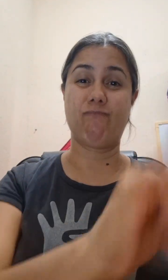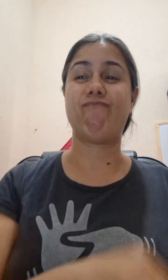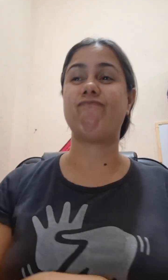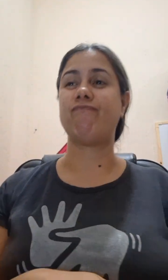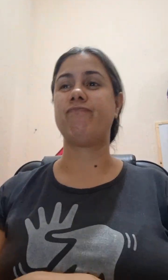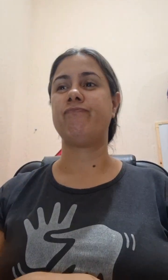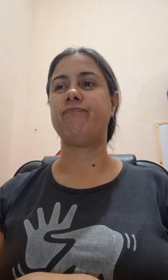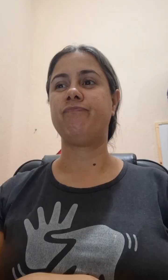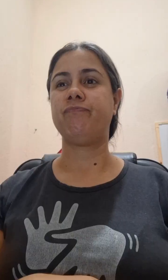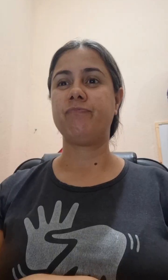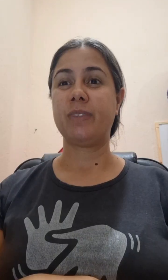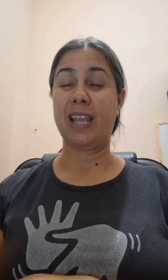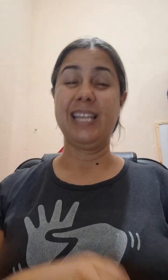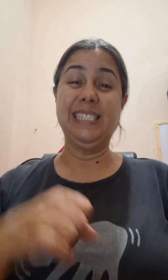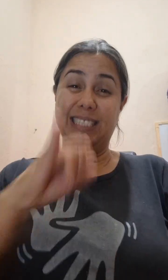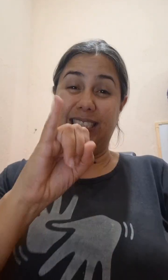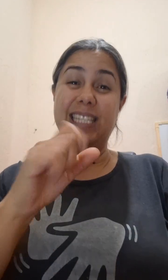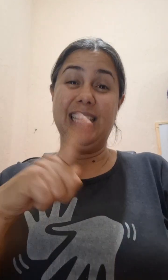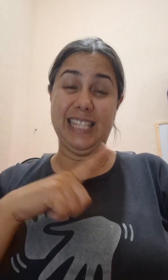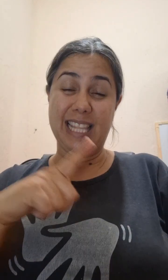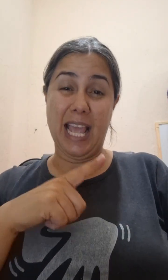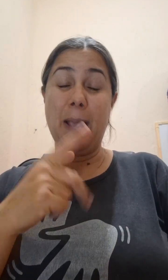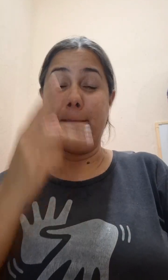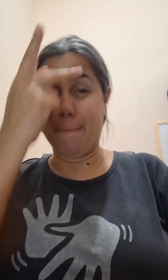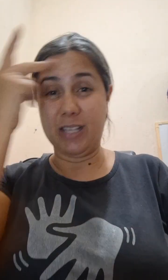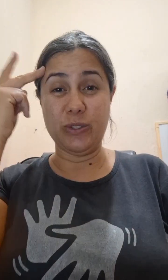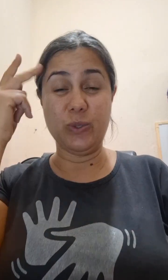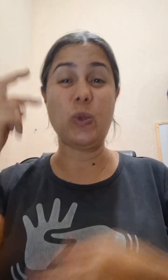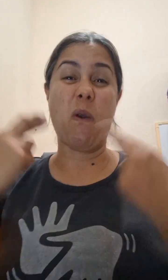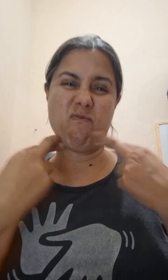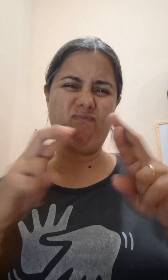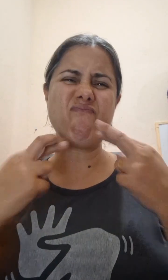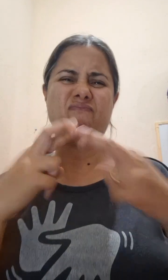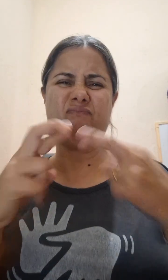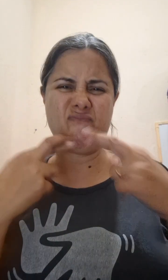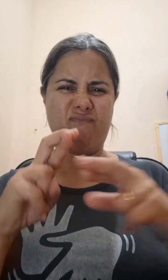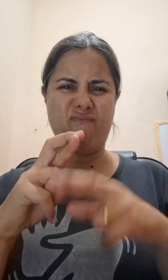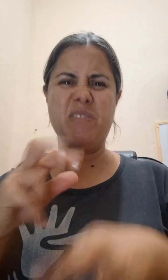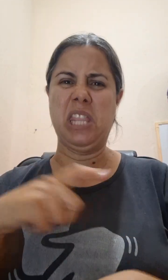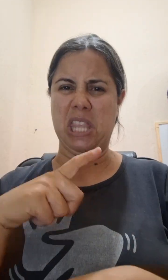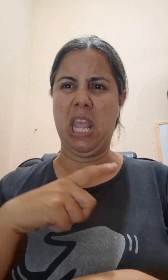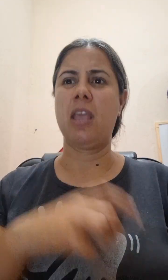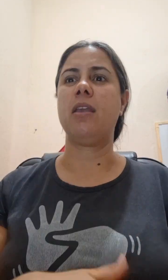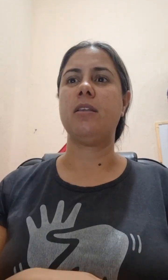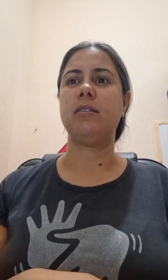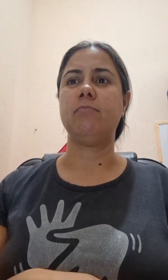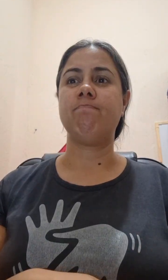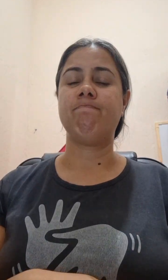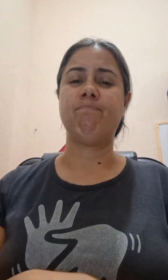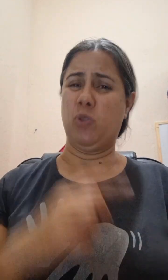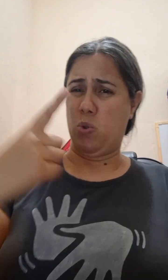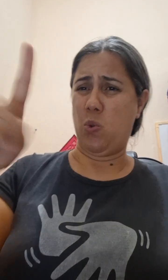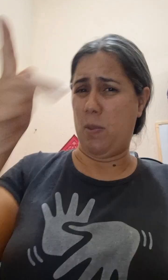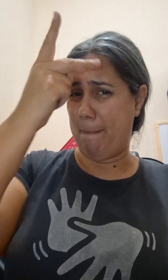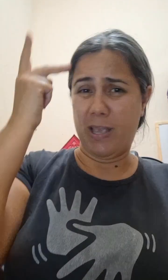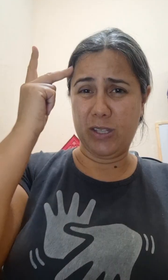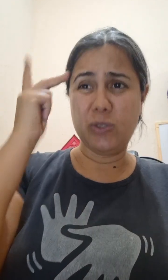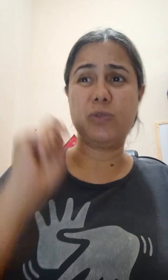outras pessoas, perdoar mutuamente. E se a pessoa tem alguma queixa contra outra pessoa,